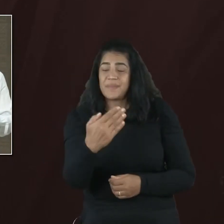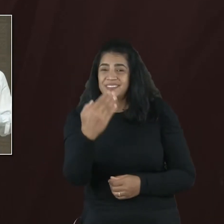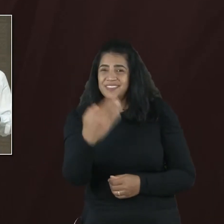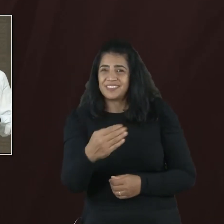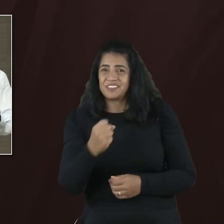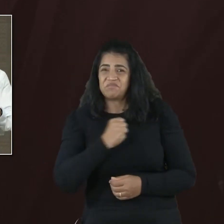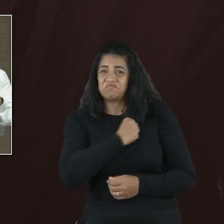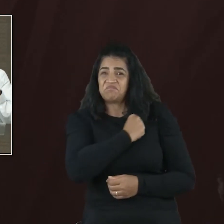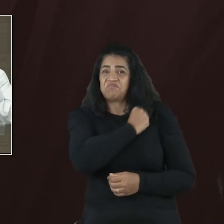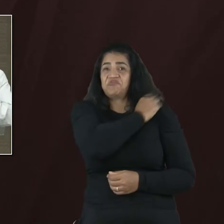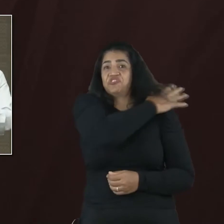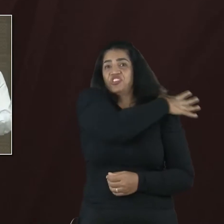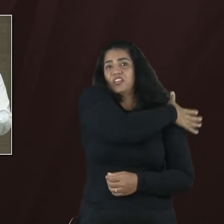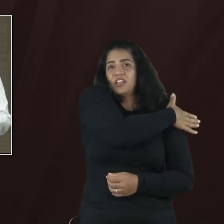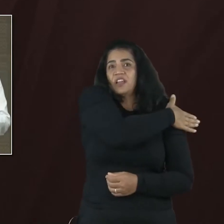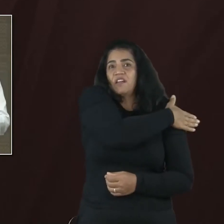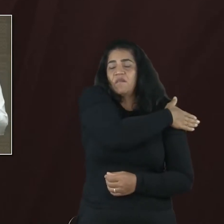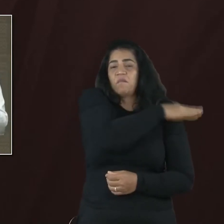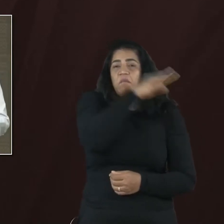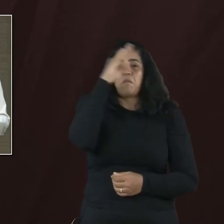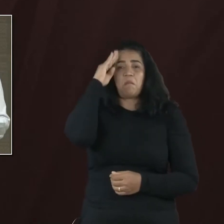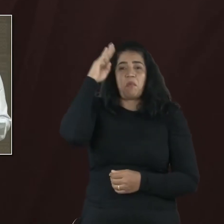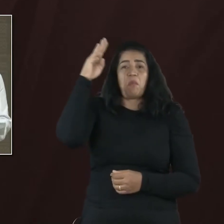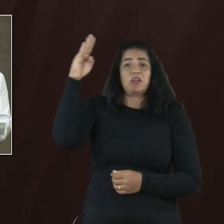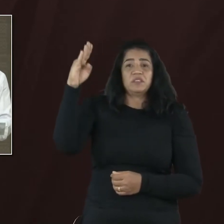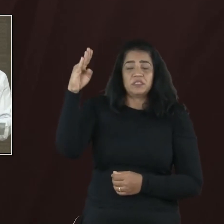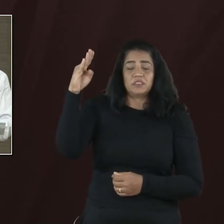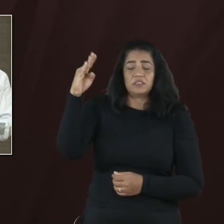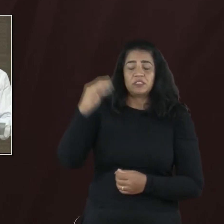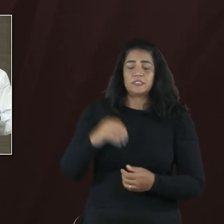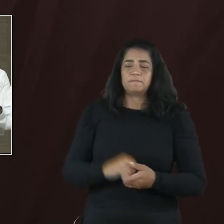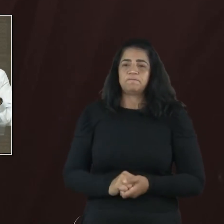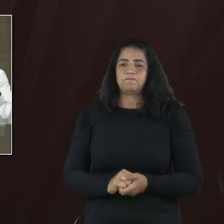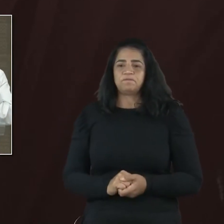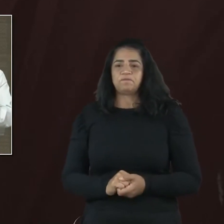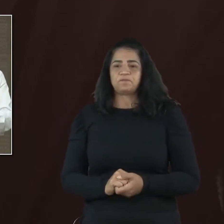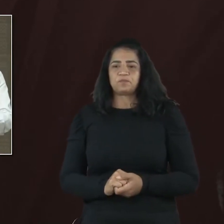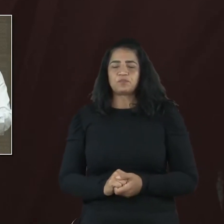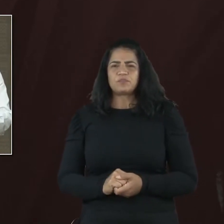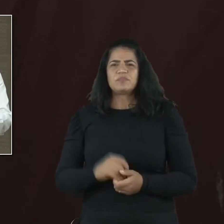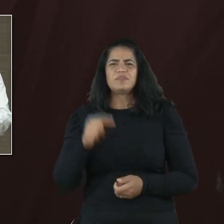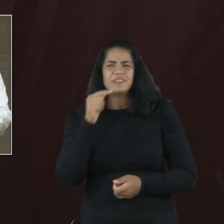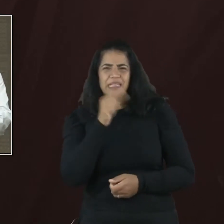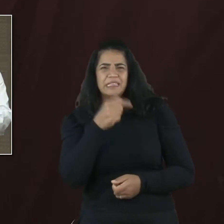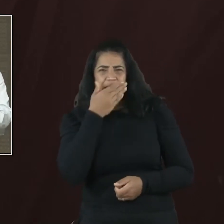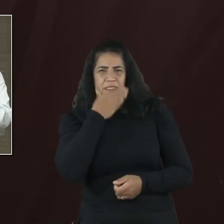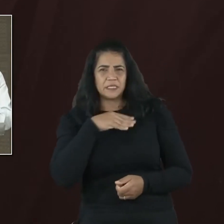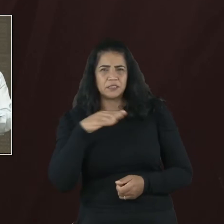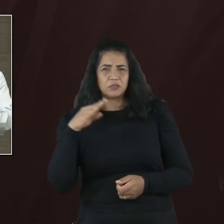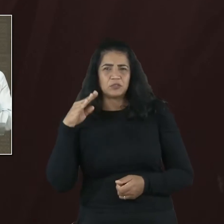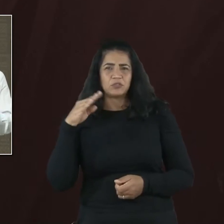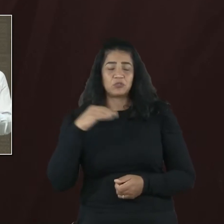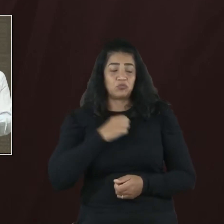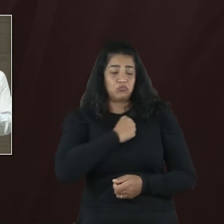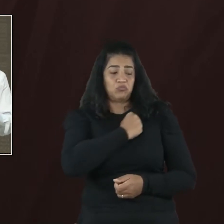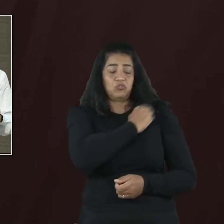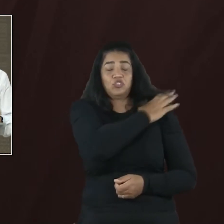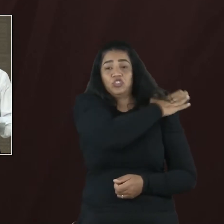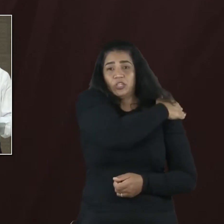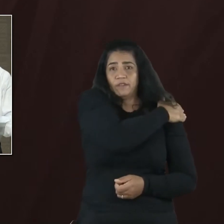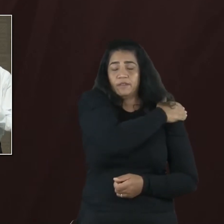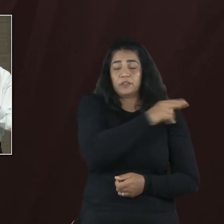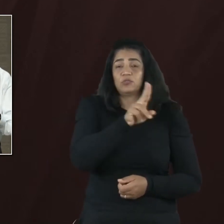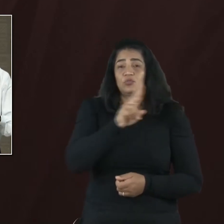corte, que tinha sob seu comando 1000 soldados. Então esse comandante, acho que é Cláudio